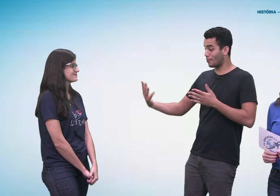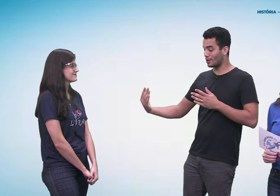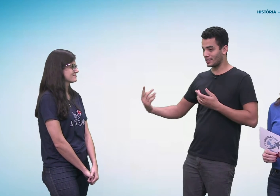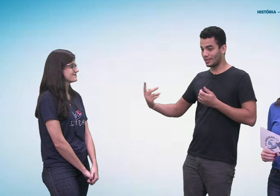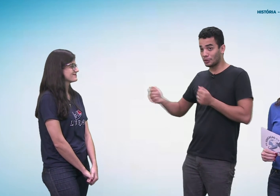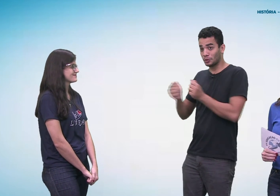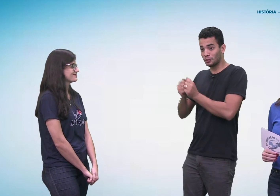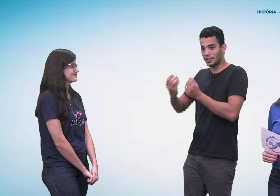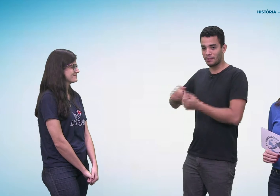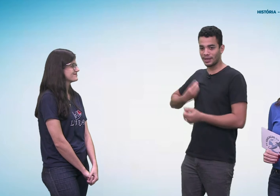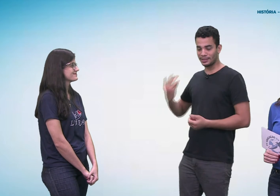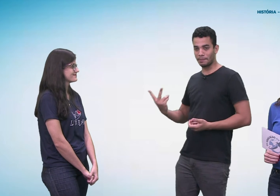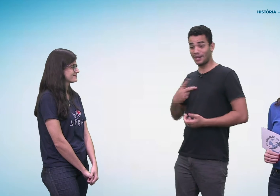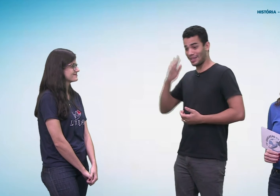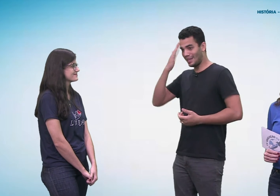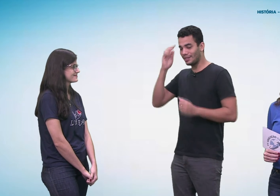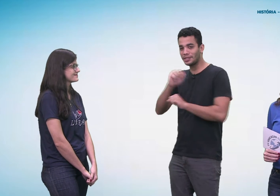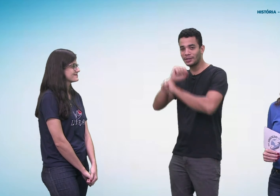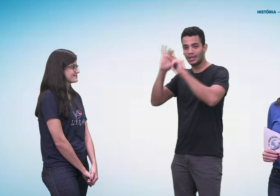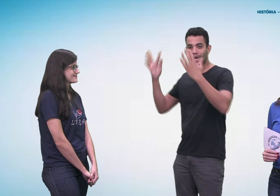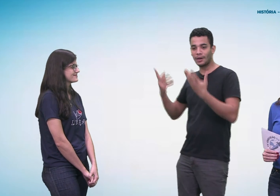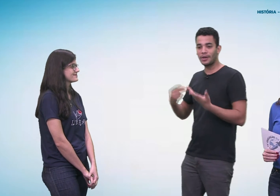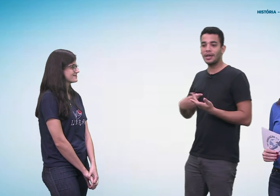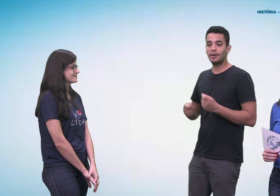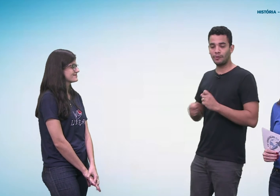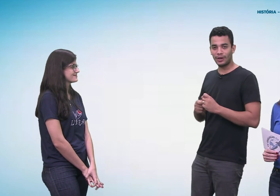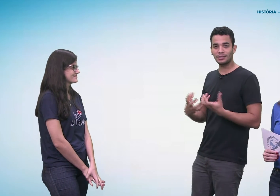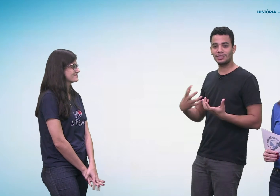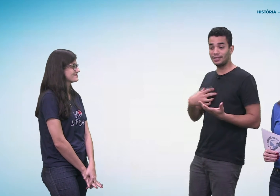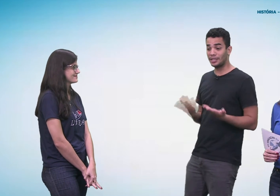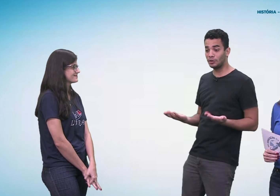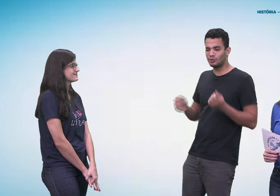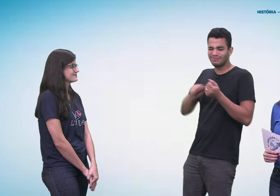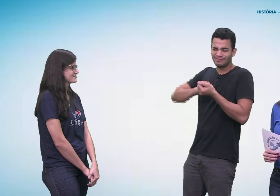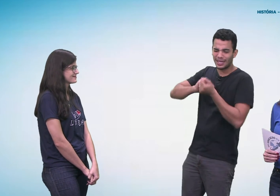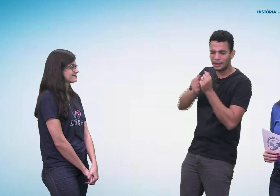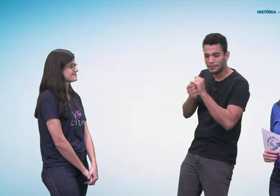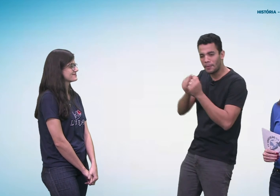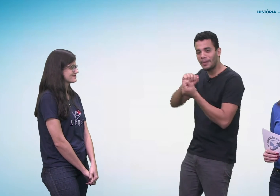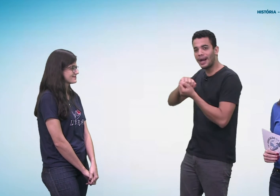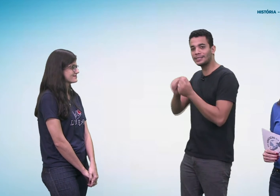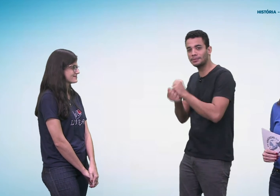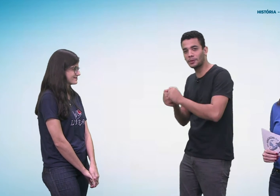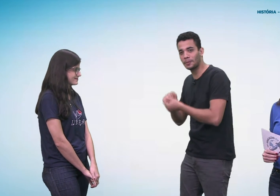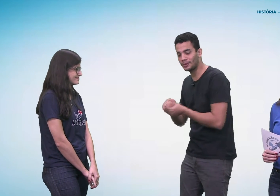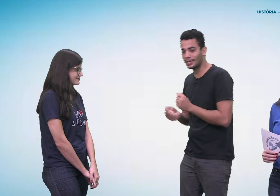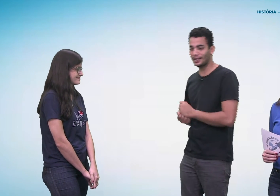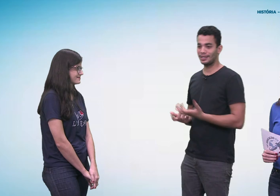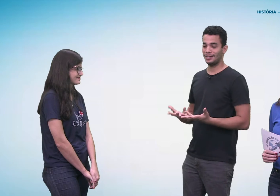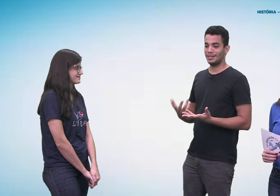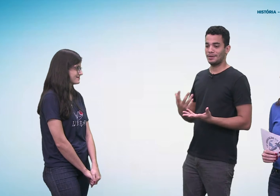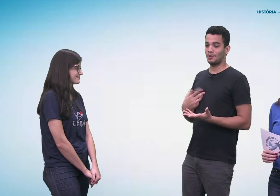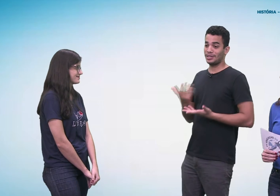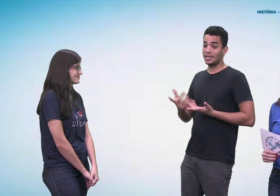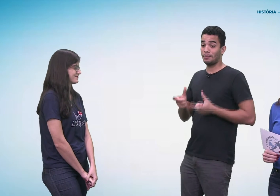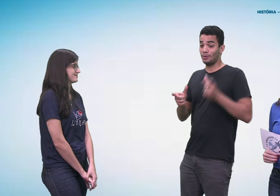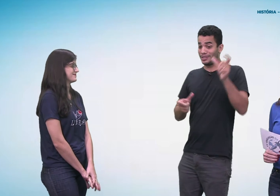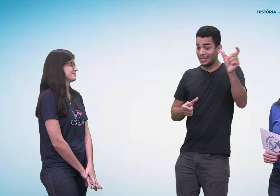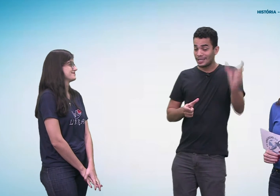possa estar junto aqui, participando, entendendo claro, eu faço assim, tento adaptar o máximo que eu puder. Por exemplo, seria